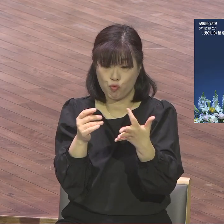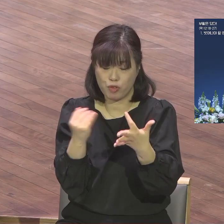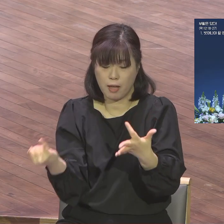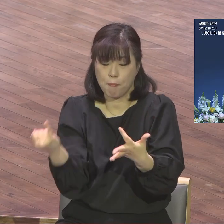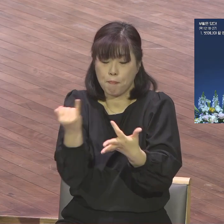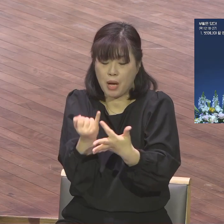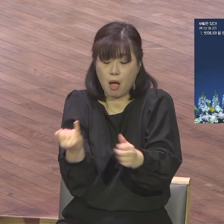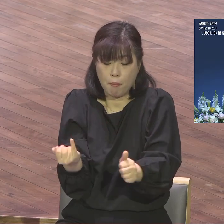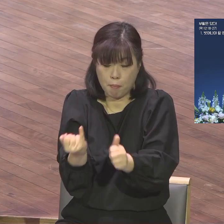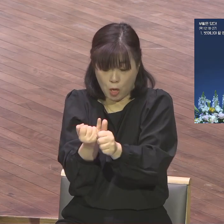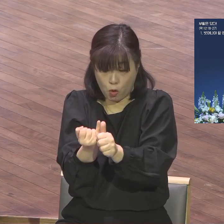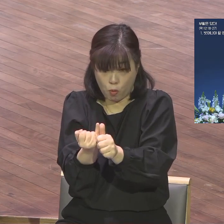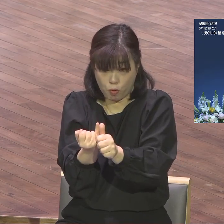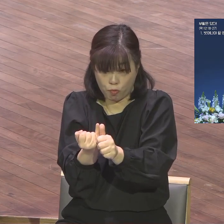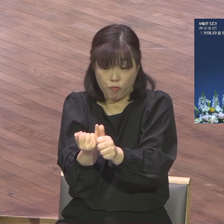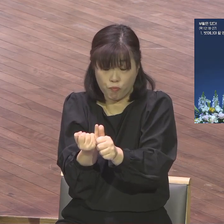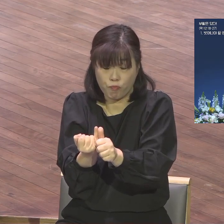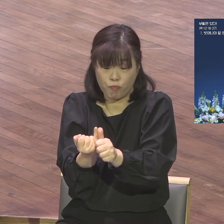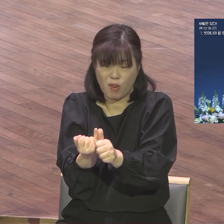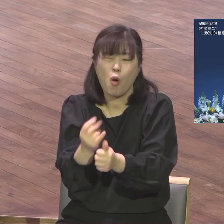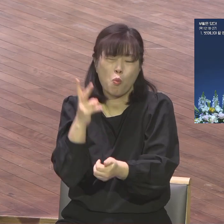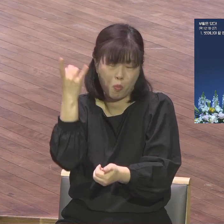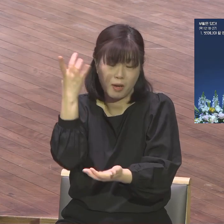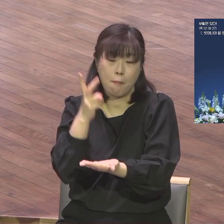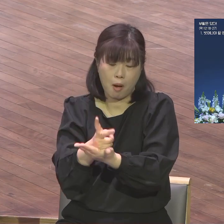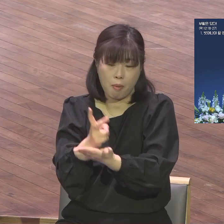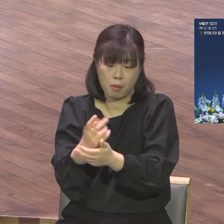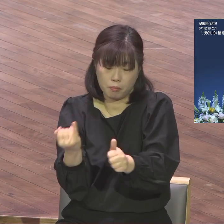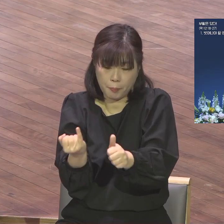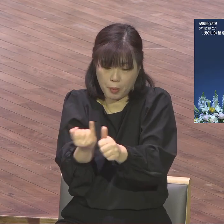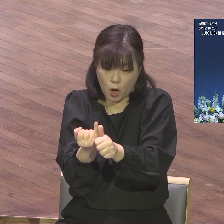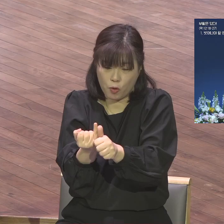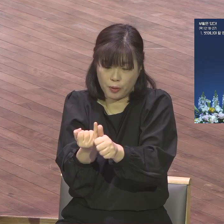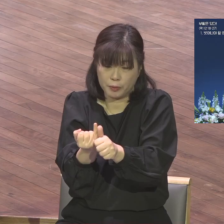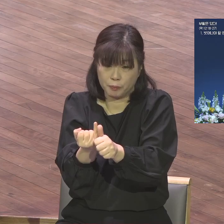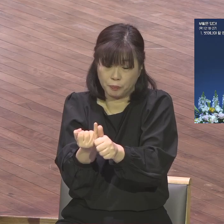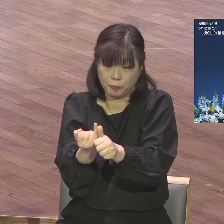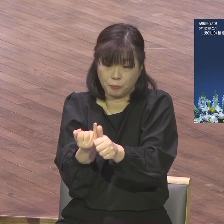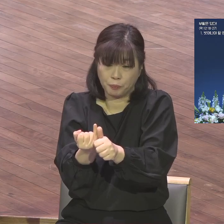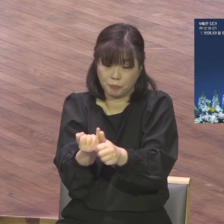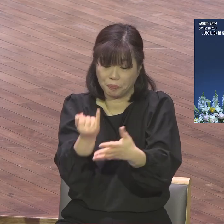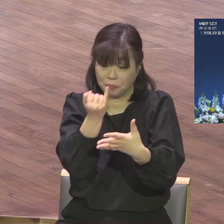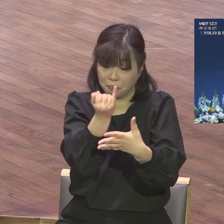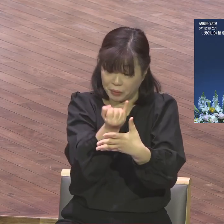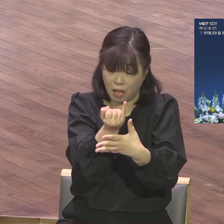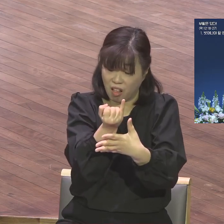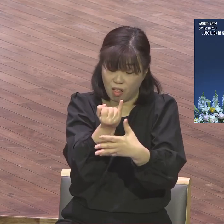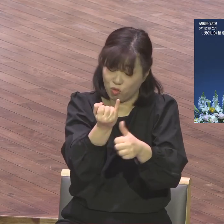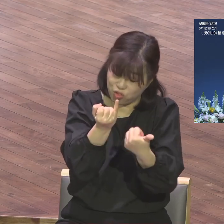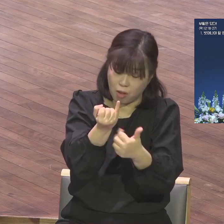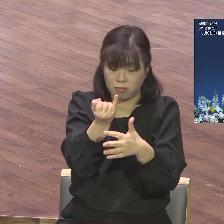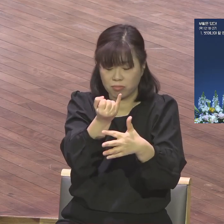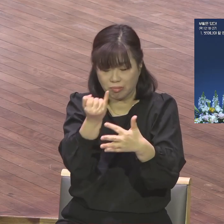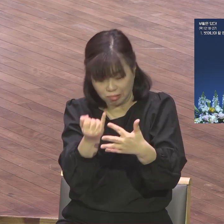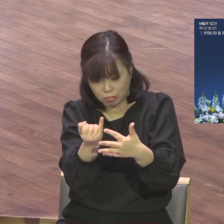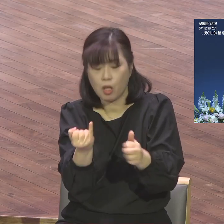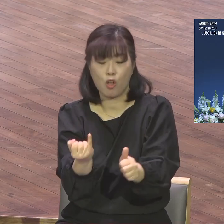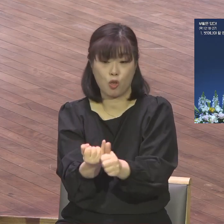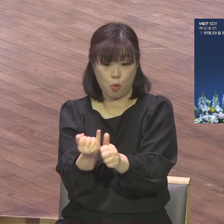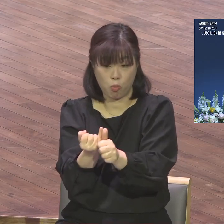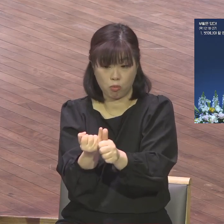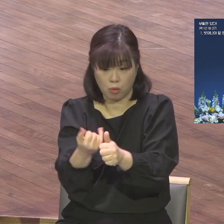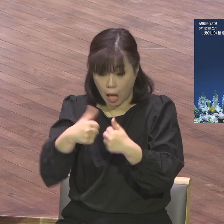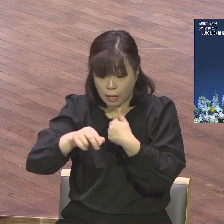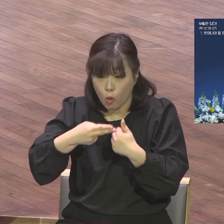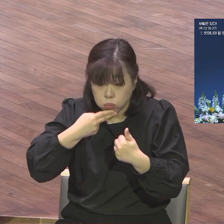결혼해요. 그런데 그렇게 말하죠. 그러니까 이제 이 둘째가 했는데 또 없어. 셋째가